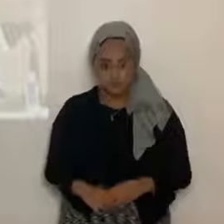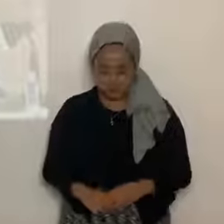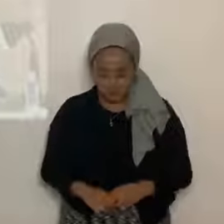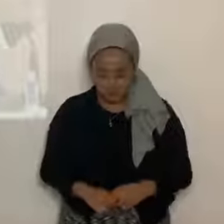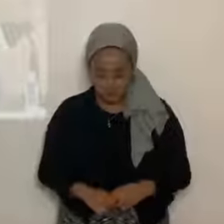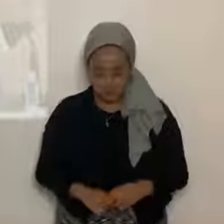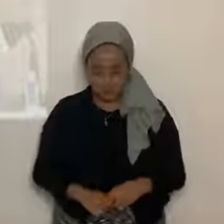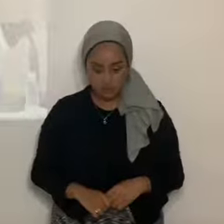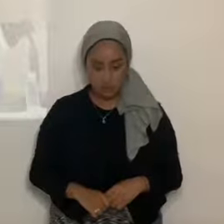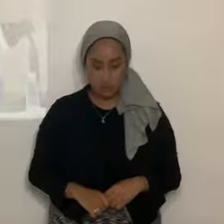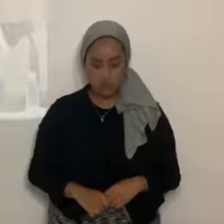18.